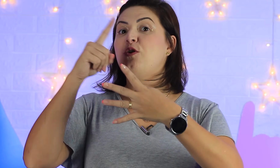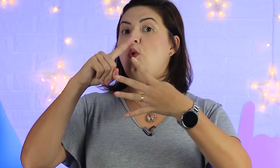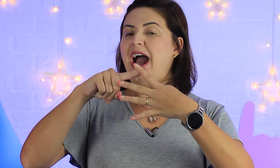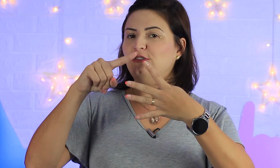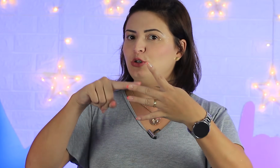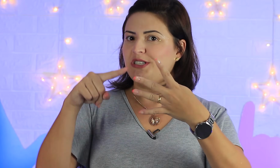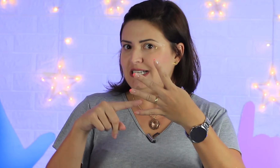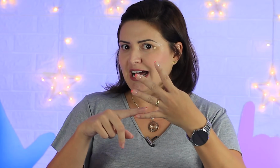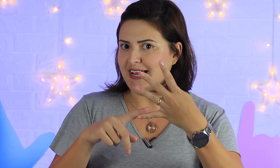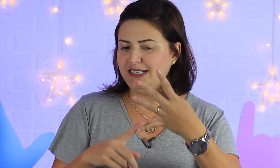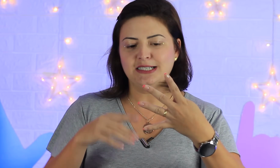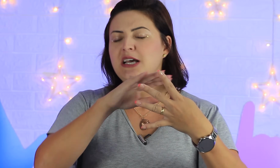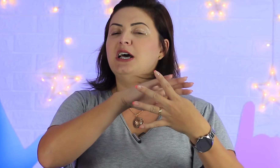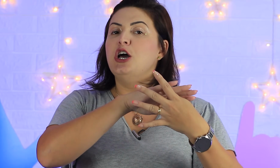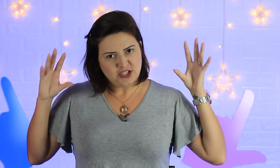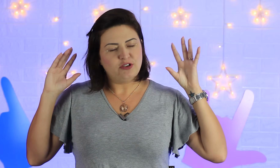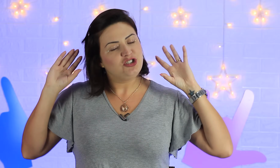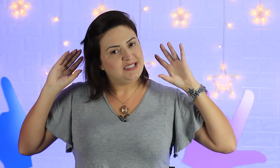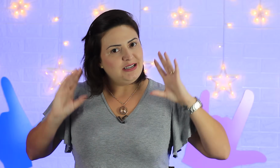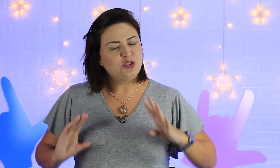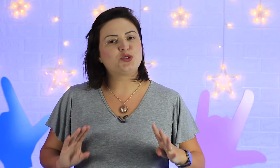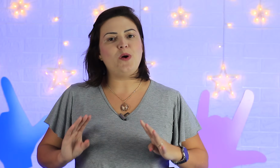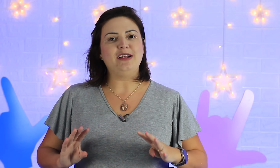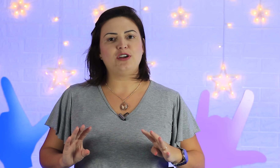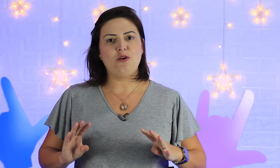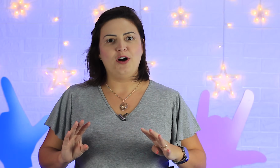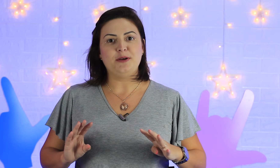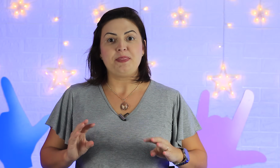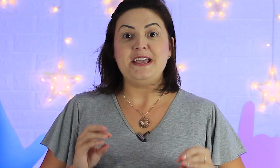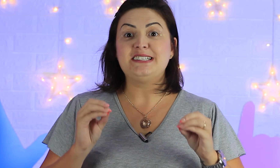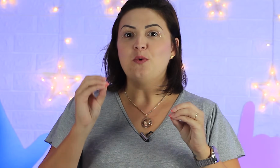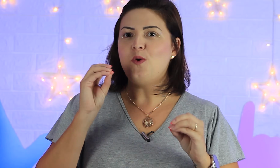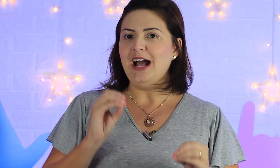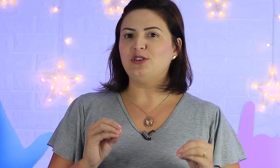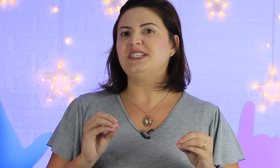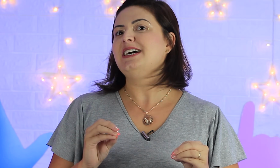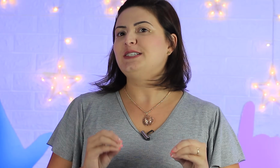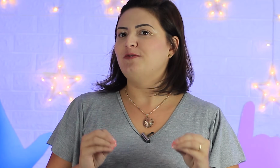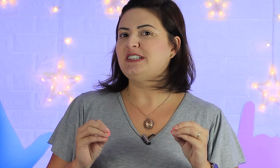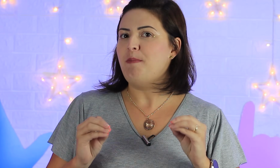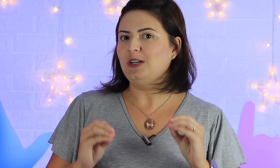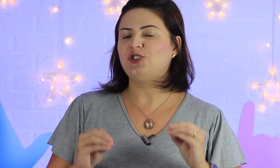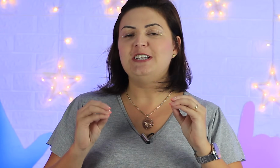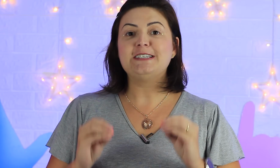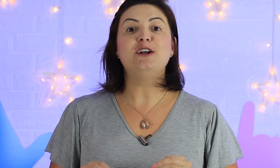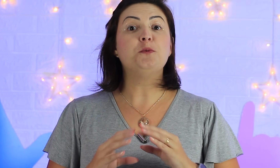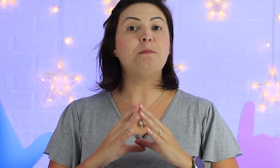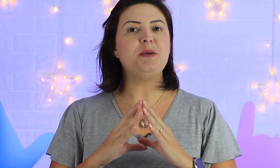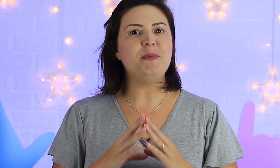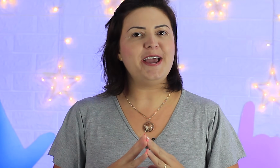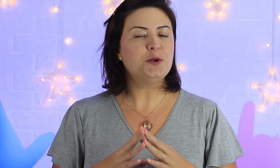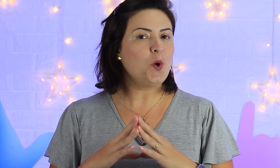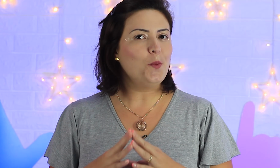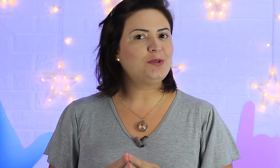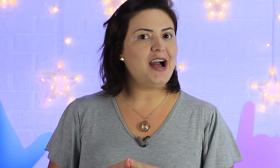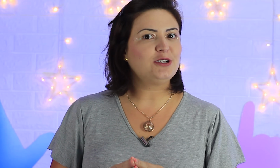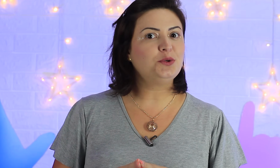quatro sinais. Eu já vou te ensinar os quatro agora. E são quatro sinais que você pode utilizar num primeiro contato